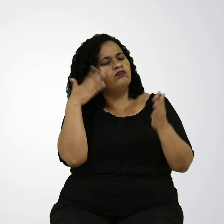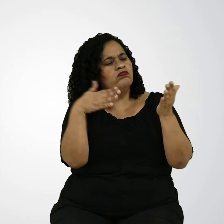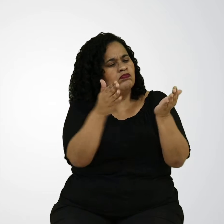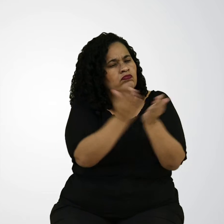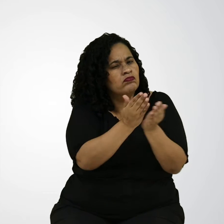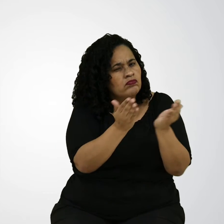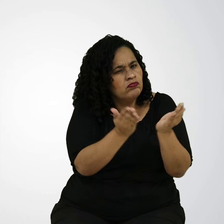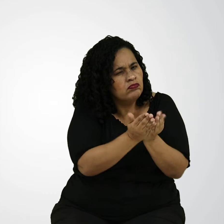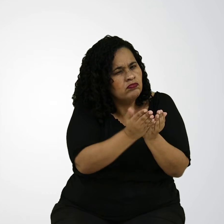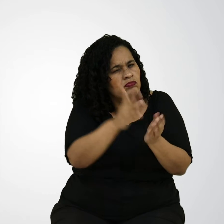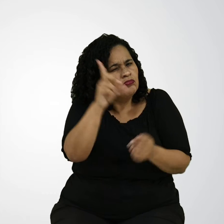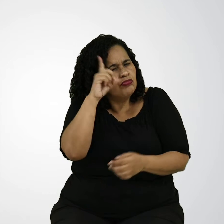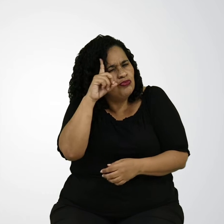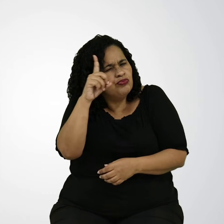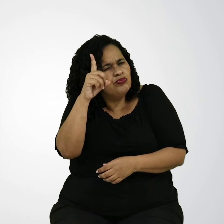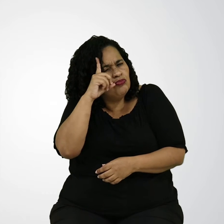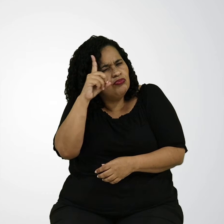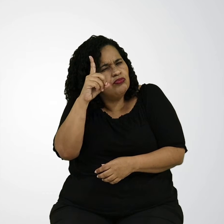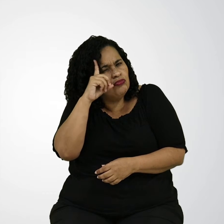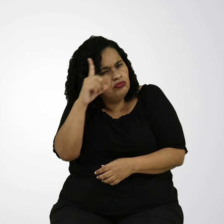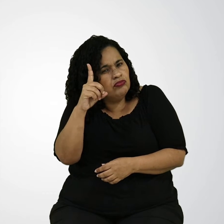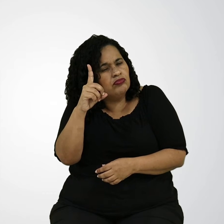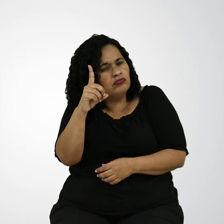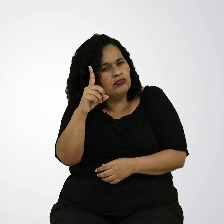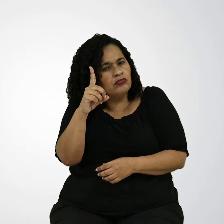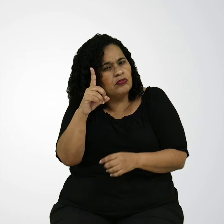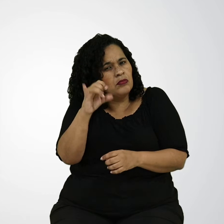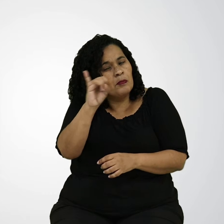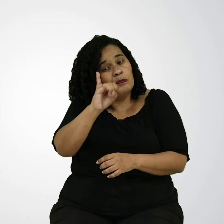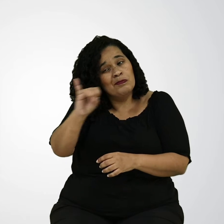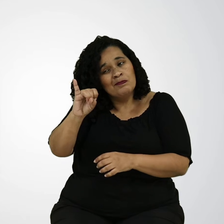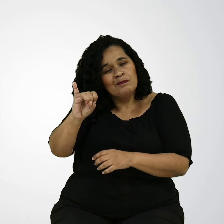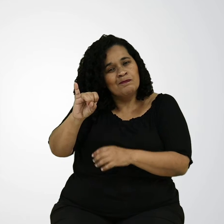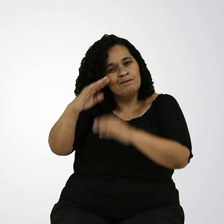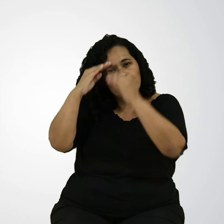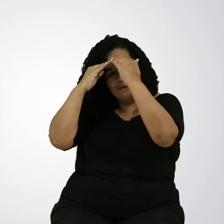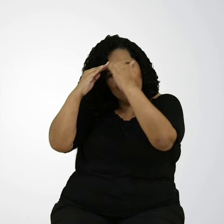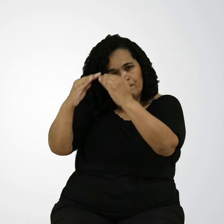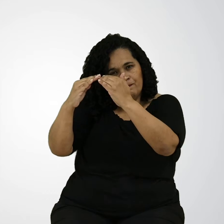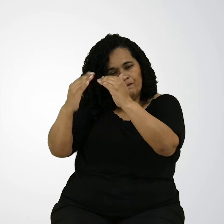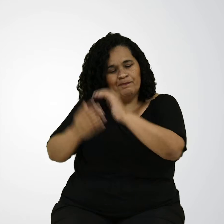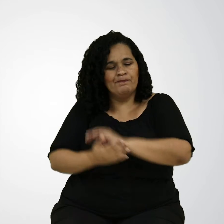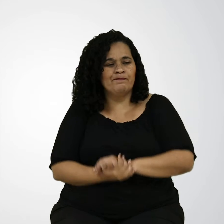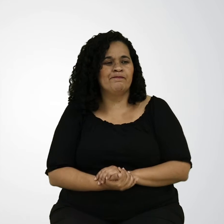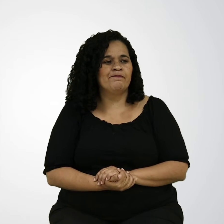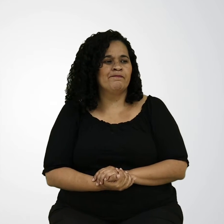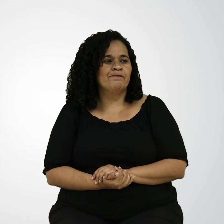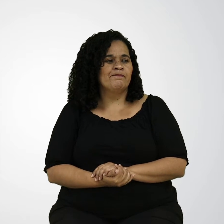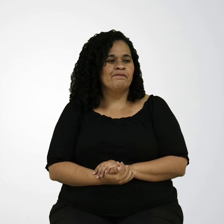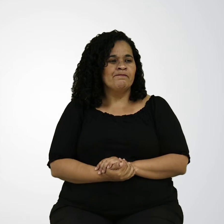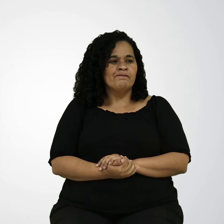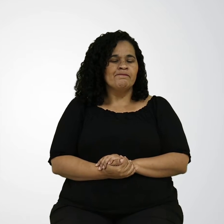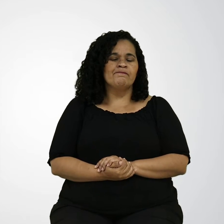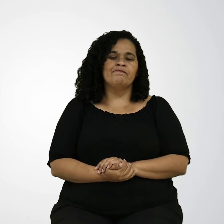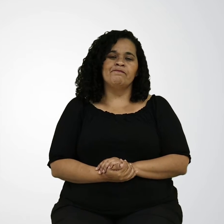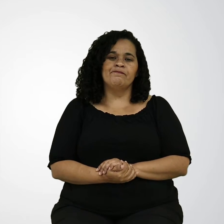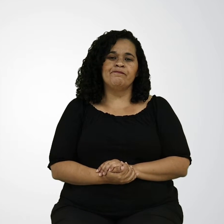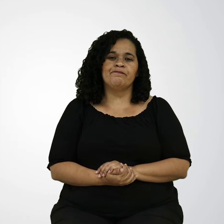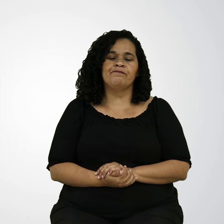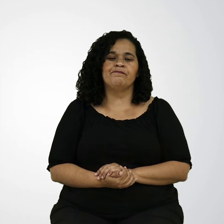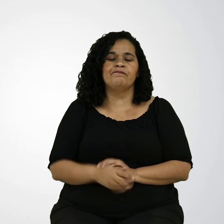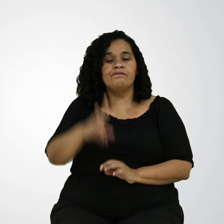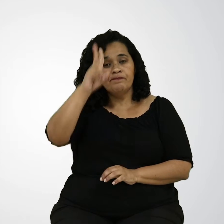dia sem essa prática? Com certeza não, pastor Samuel. A prática da